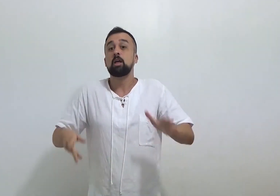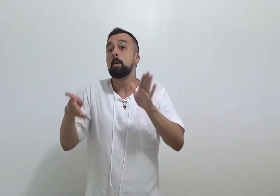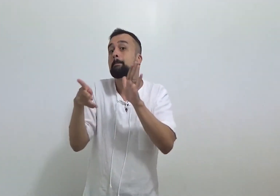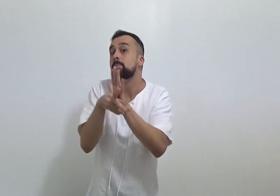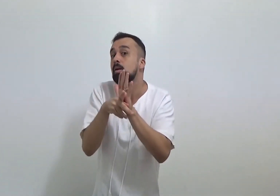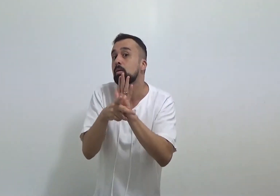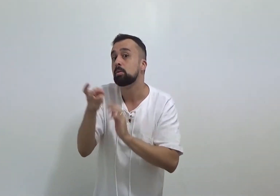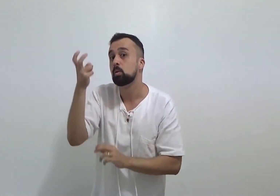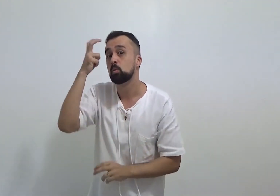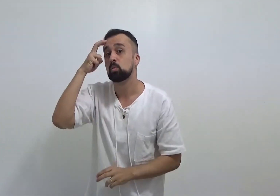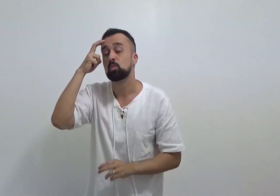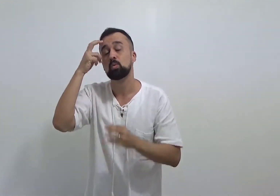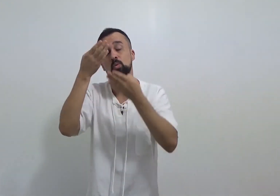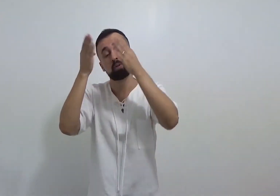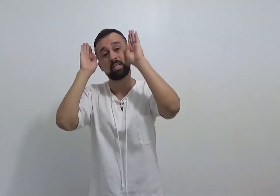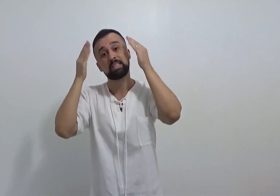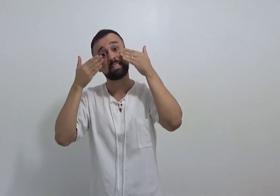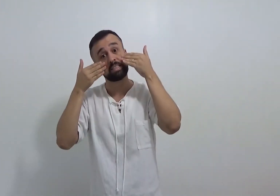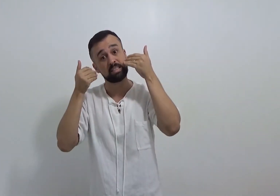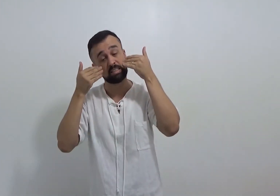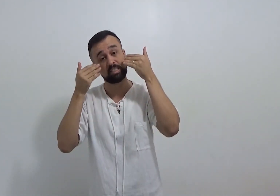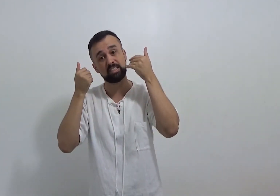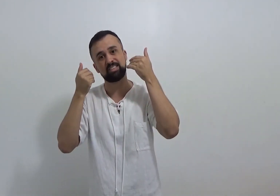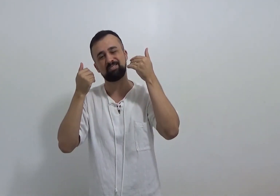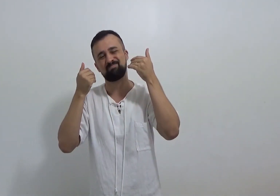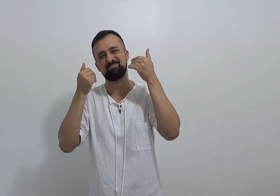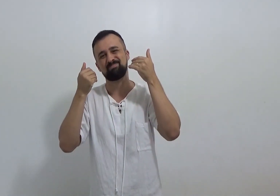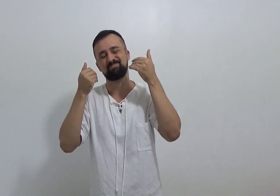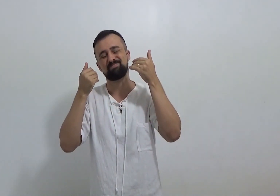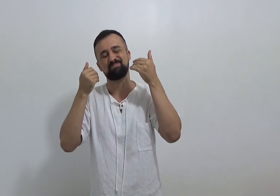são próprios da cultura indígena.